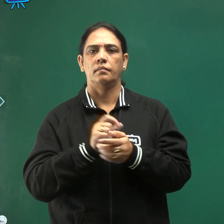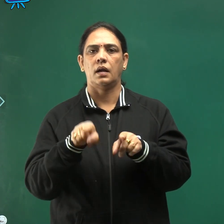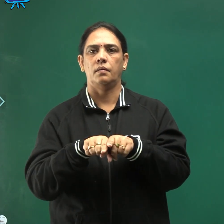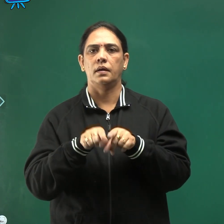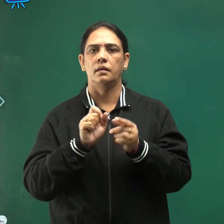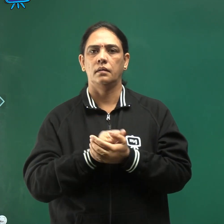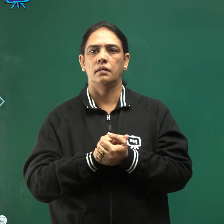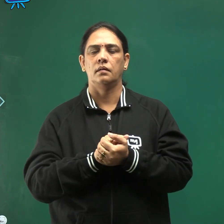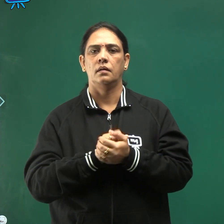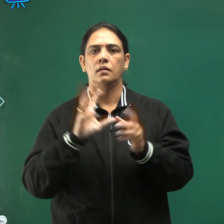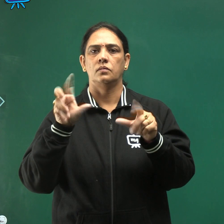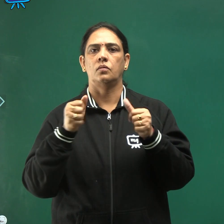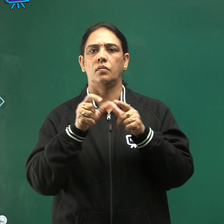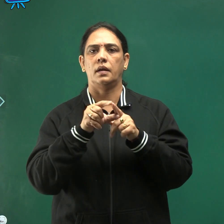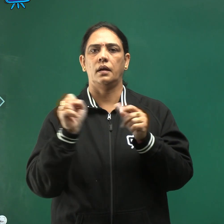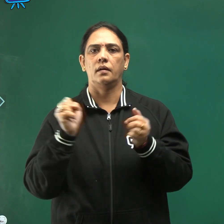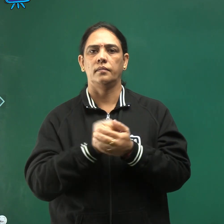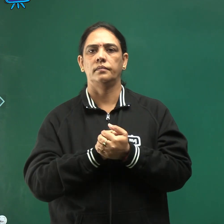बराबर। हल करेंगे